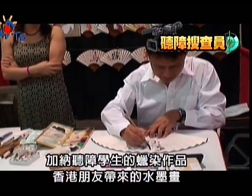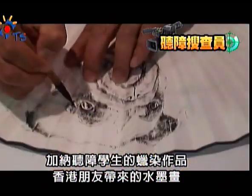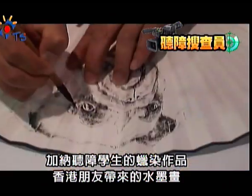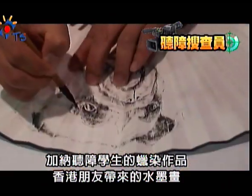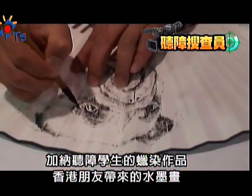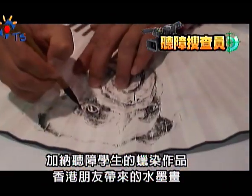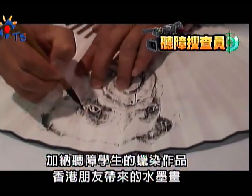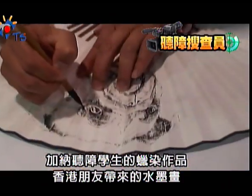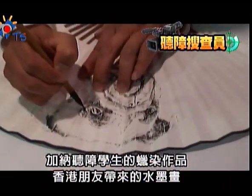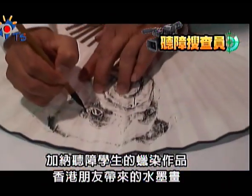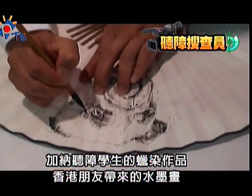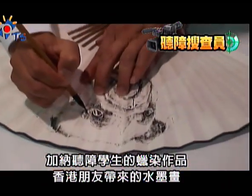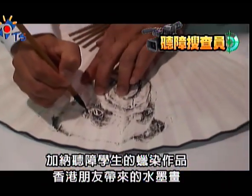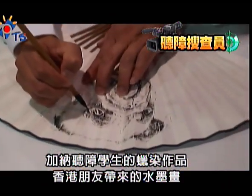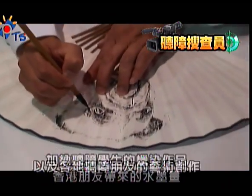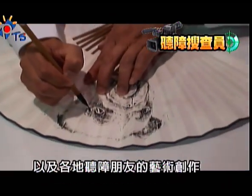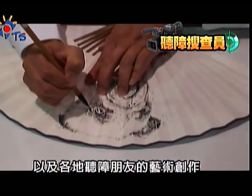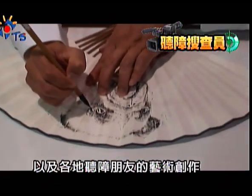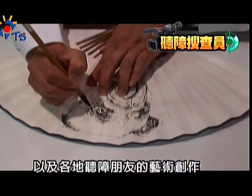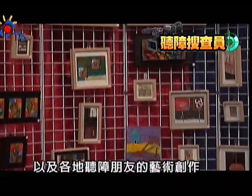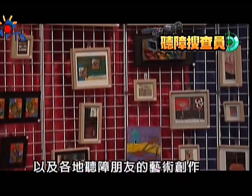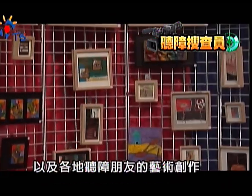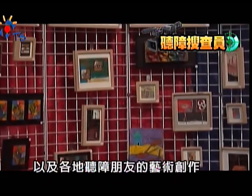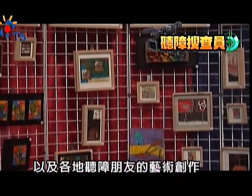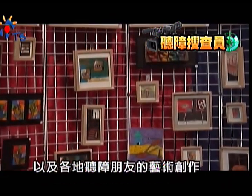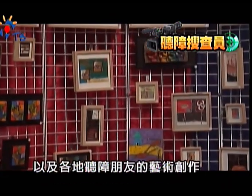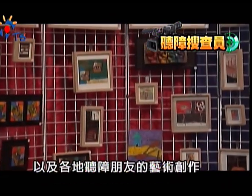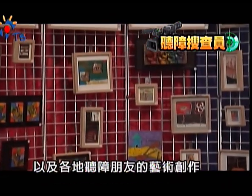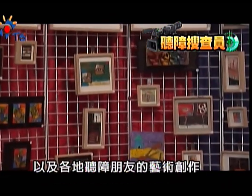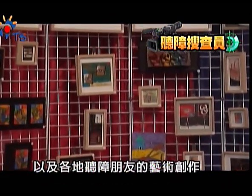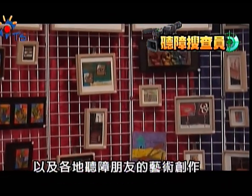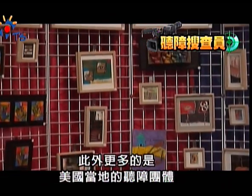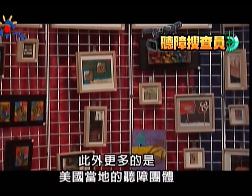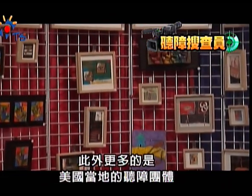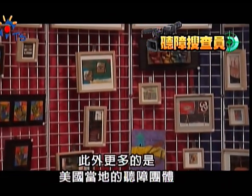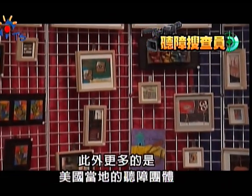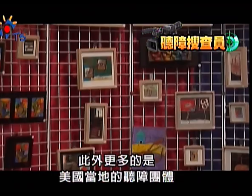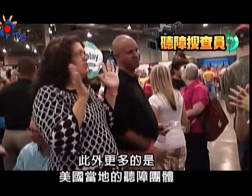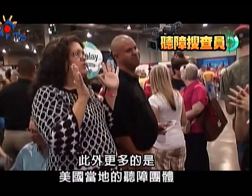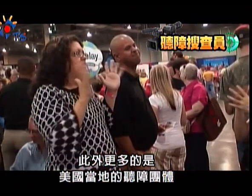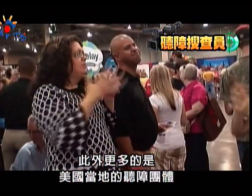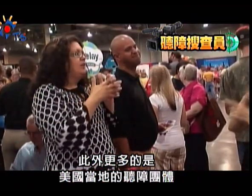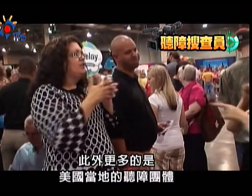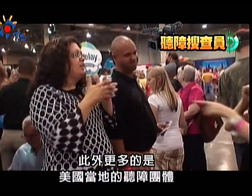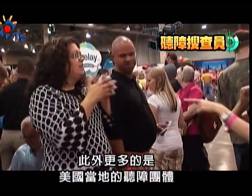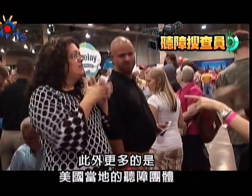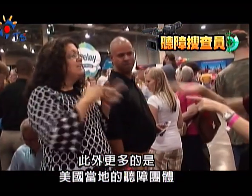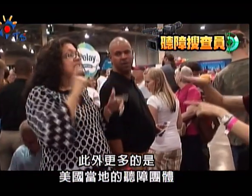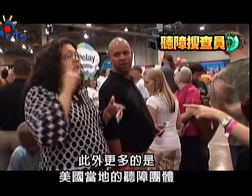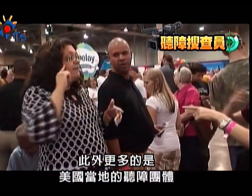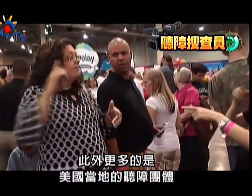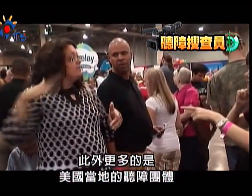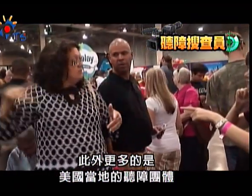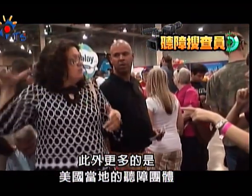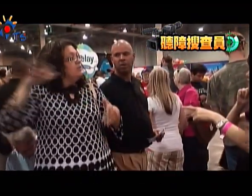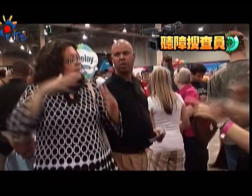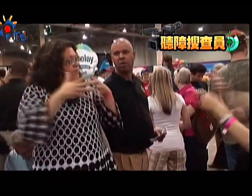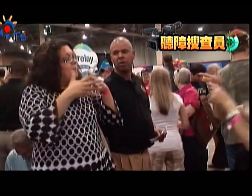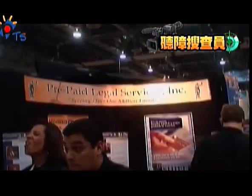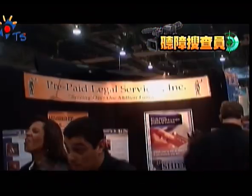水墨画，以及各地听障朋友的艺术创作。此外，更多的是美国当地的听障团体，有